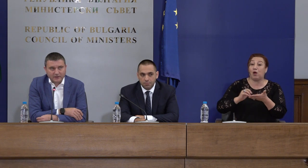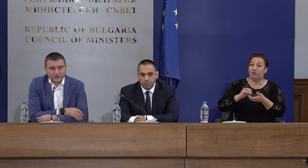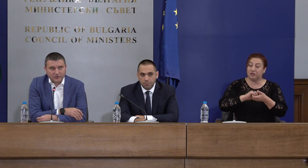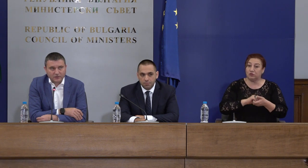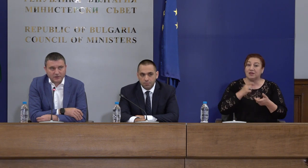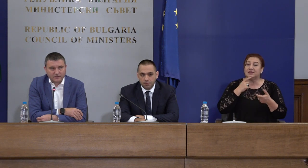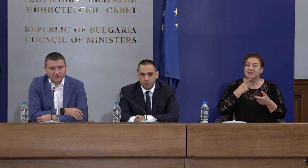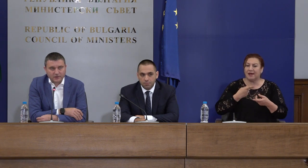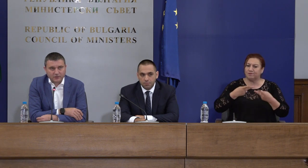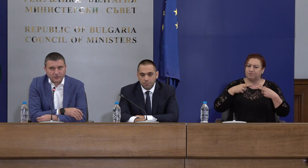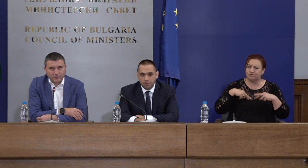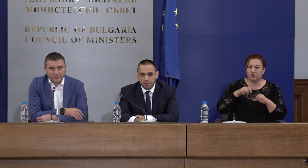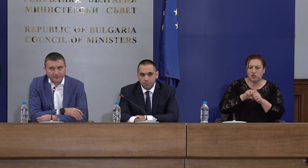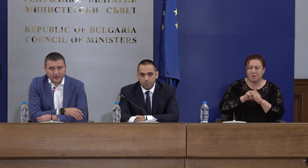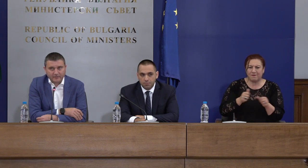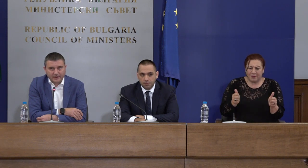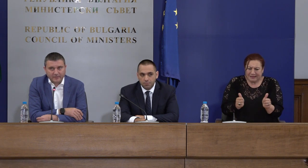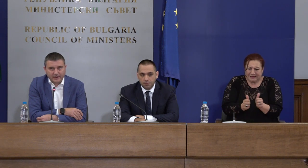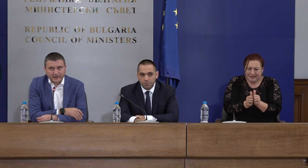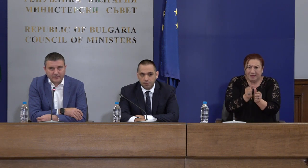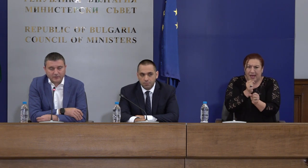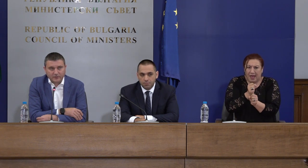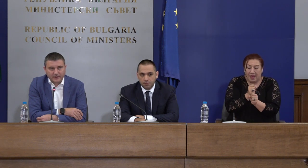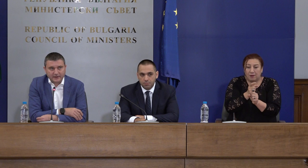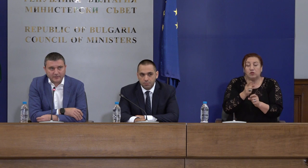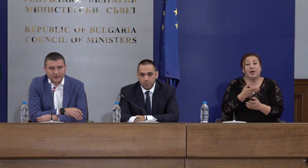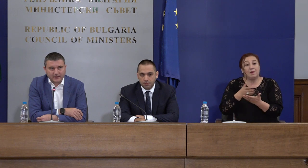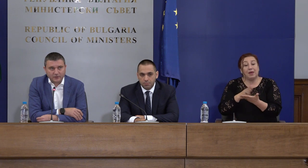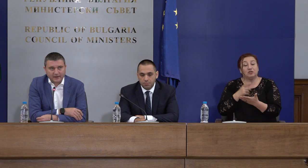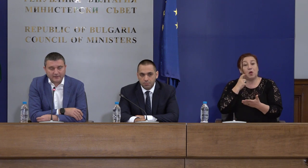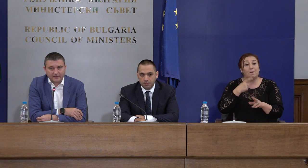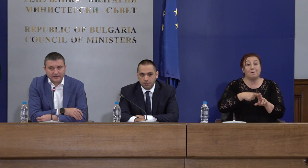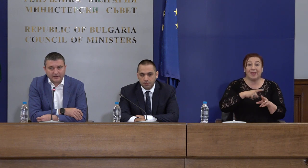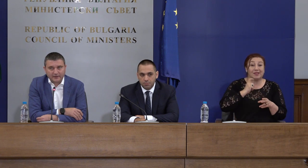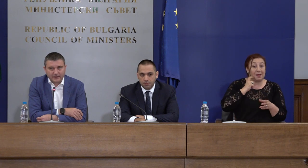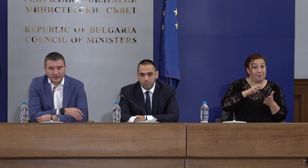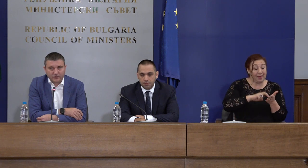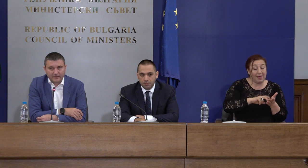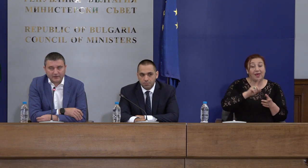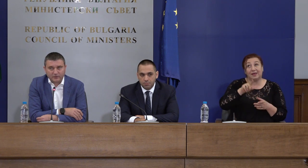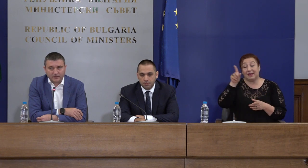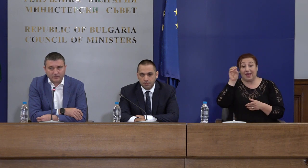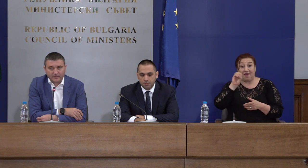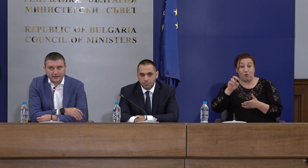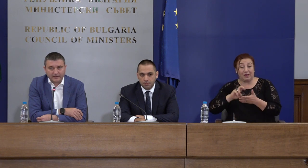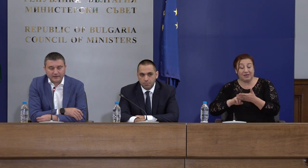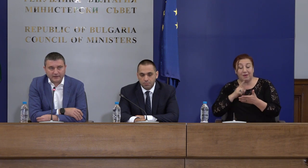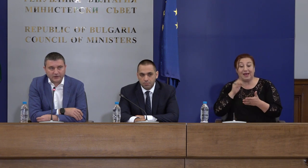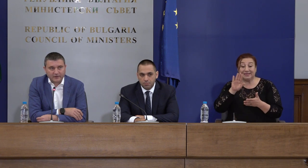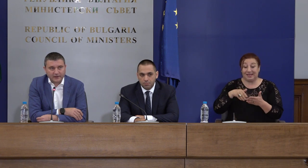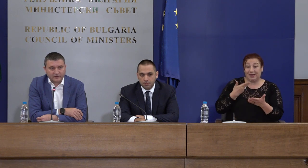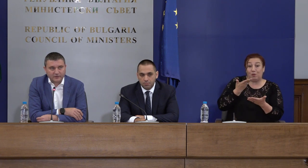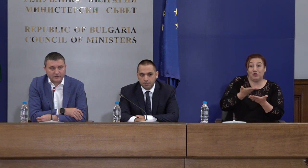установяване на тясно сътрудничество между БНБ и ЕЦБ документите са подадени отдавна. И след подаването на документи